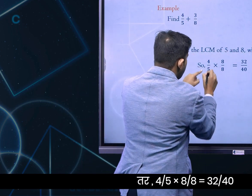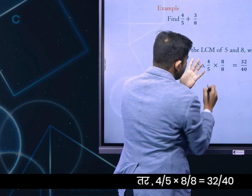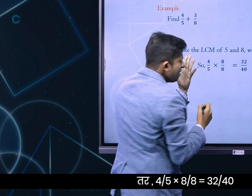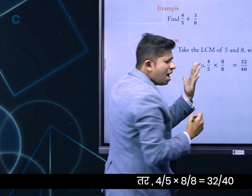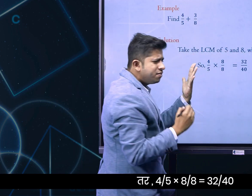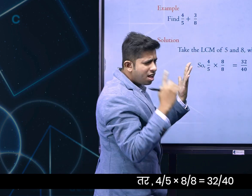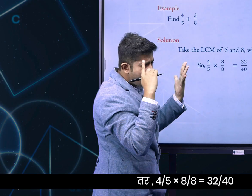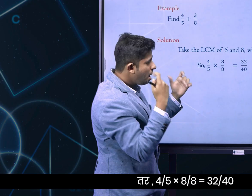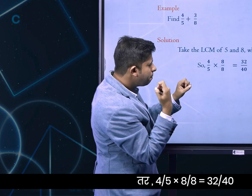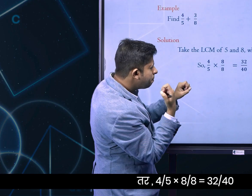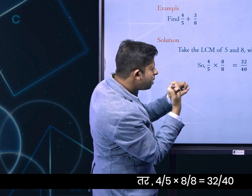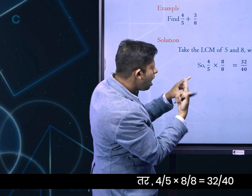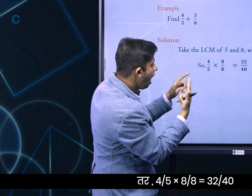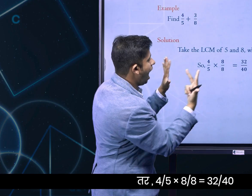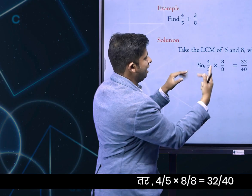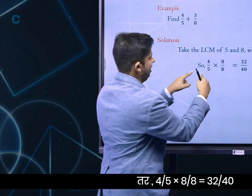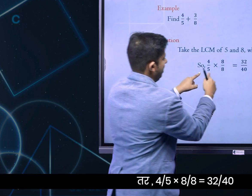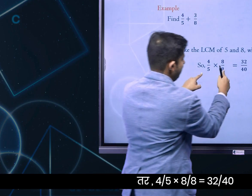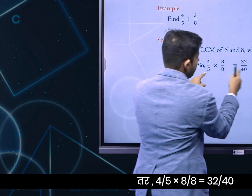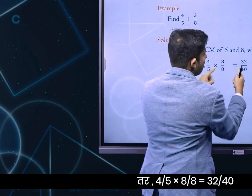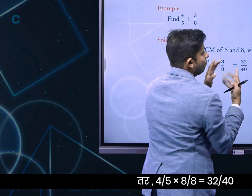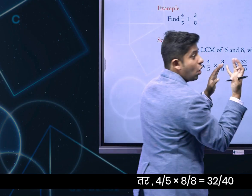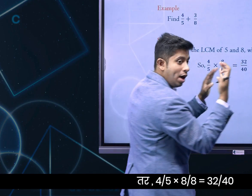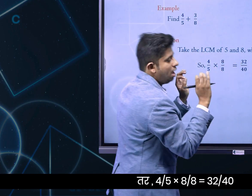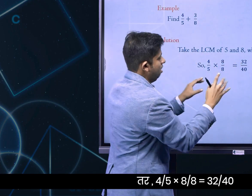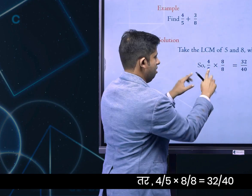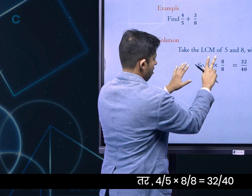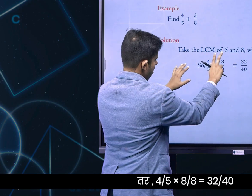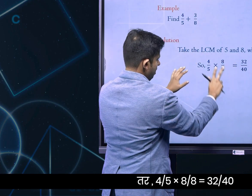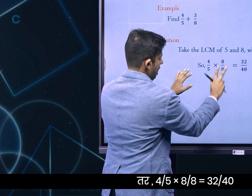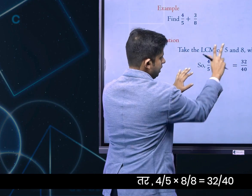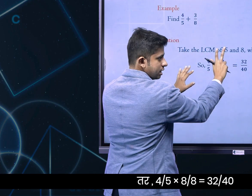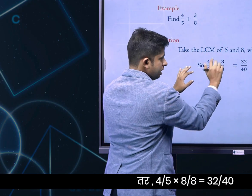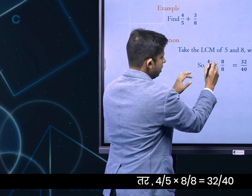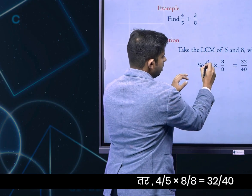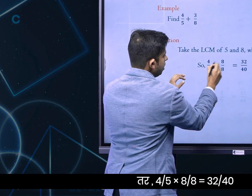गुणिले 8/8 बरोबर 32/40.